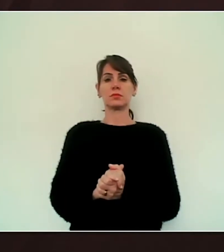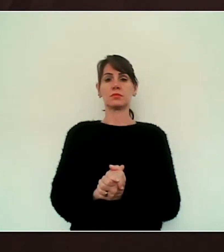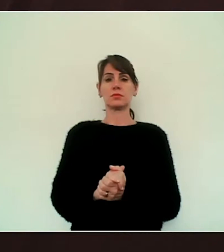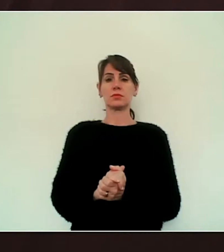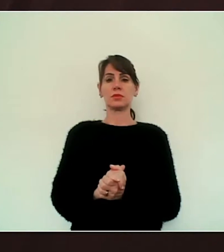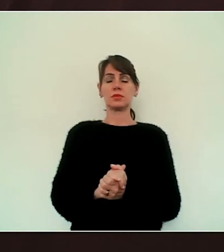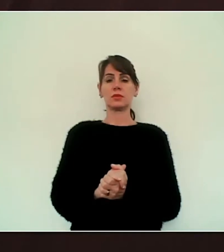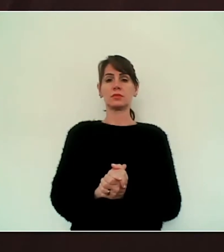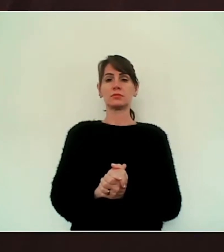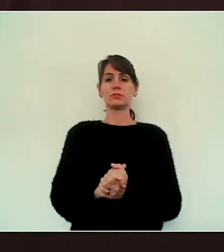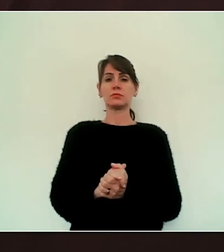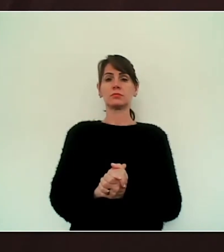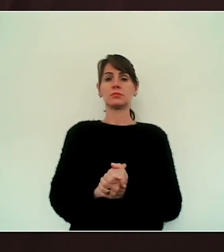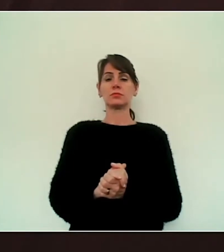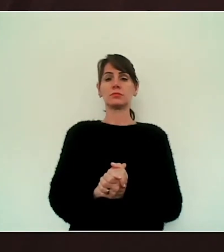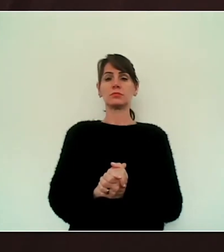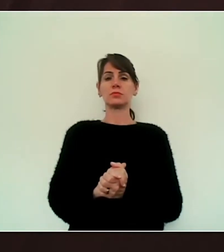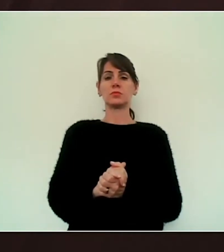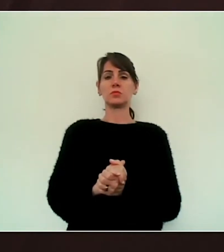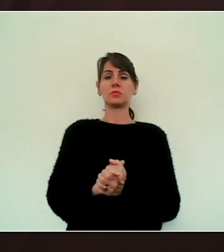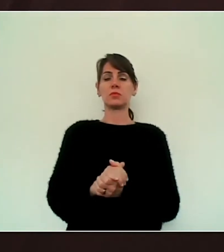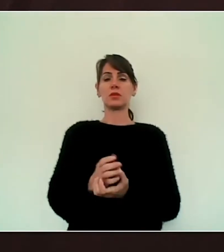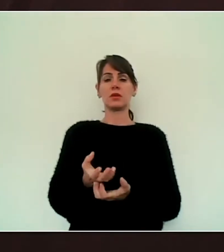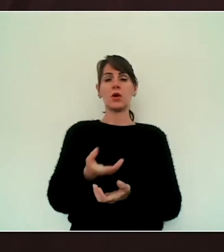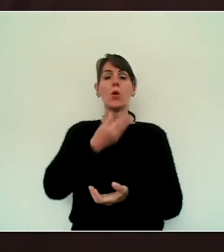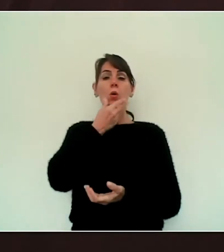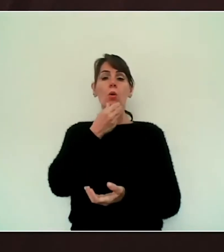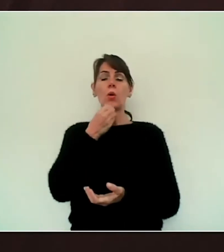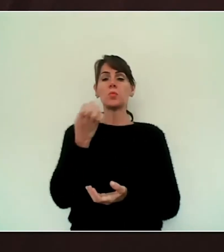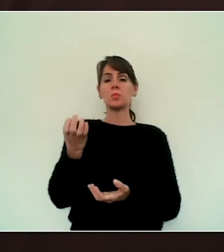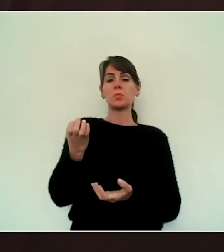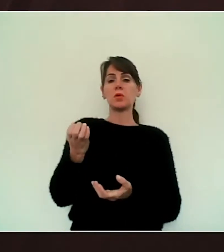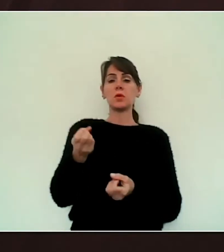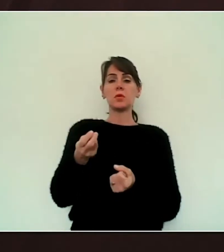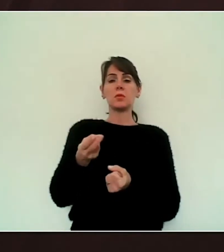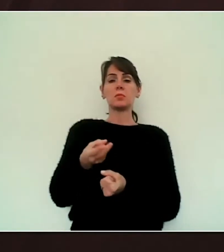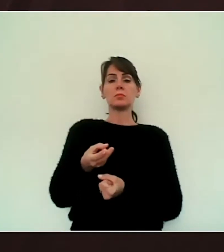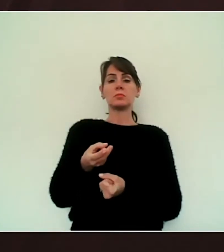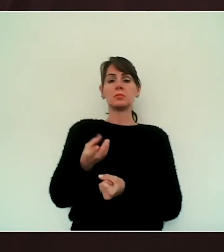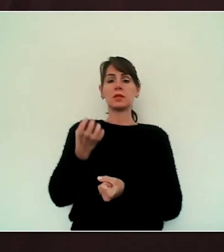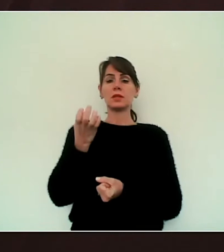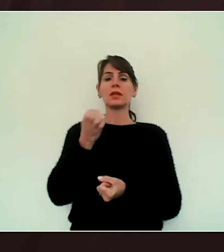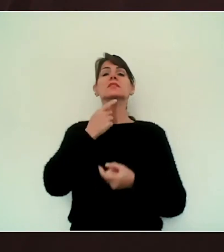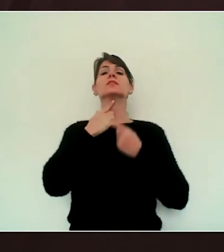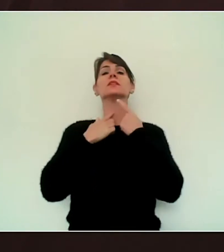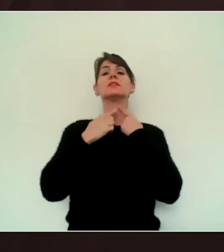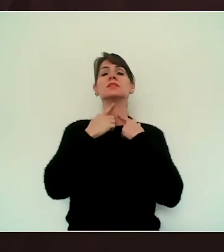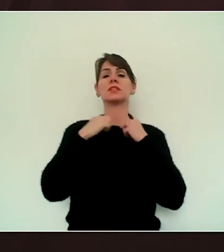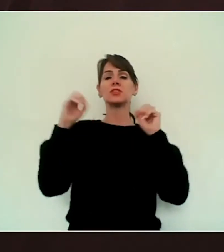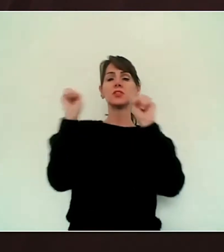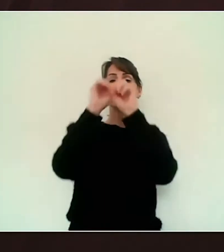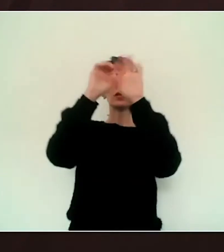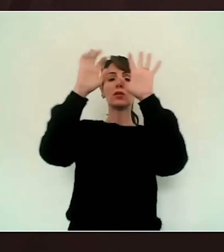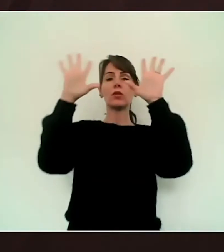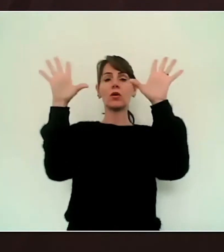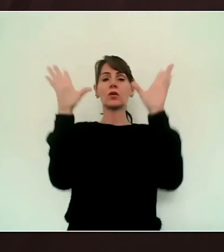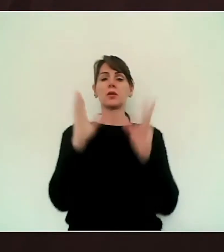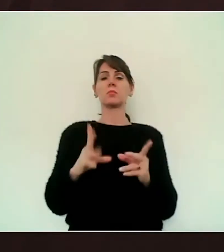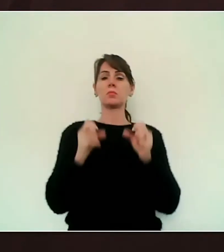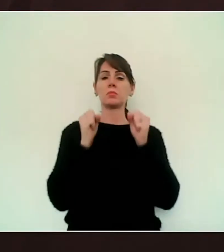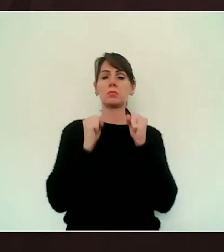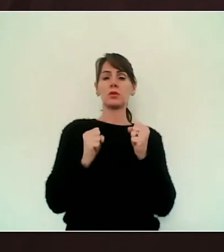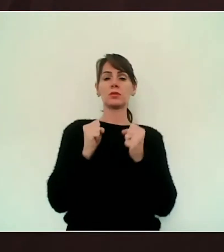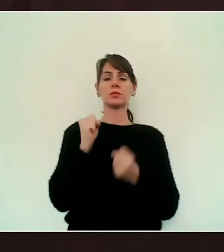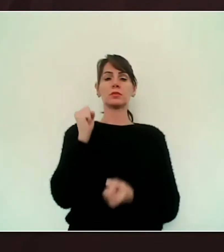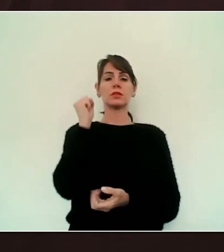feudo, o seu reinadozinho, não é isso? Para buscar a sua própria glória, seu próprio poder, sua própria fama, seu próprio